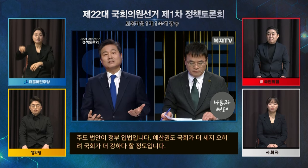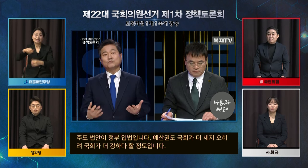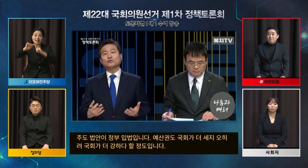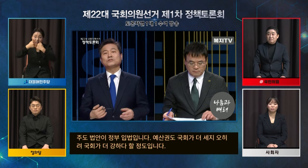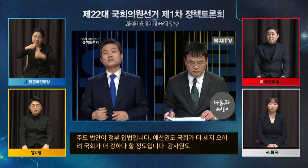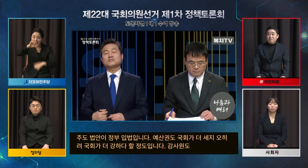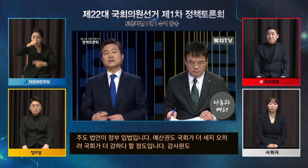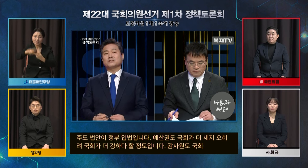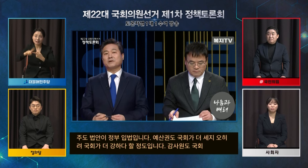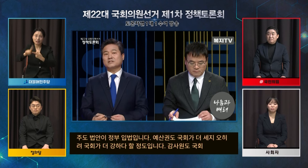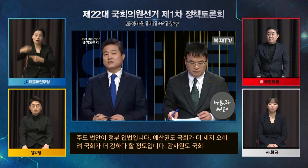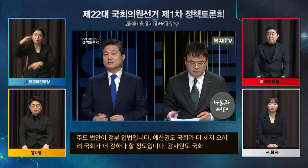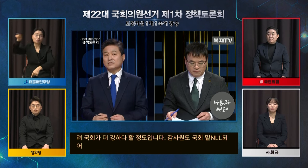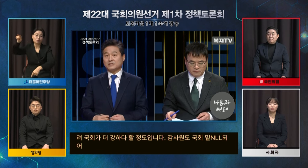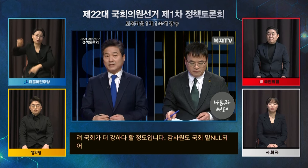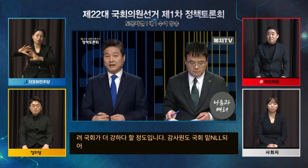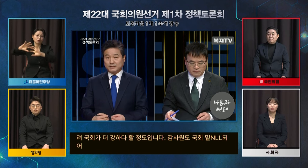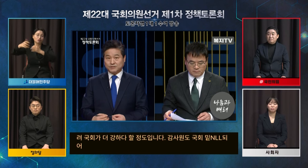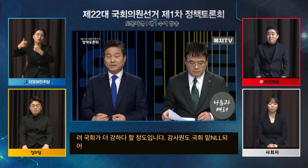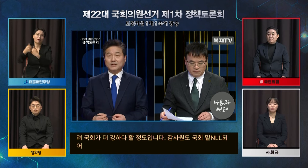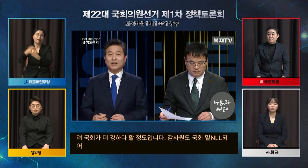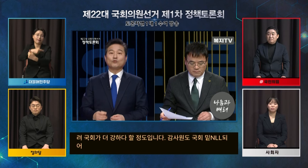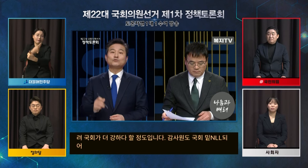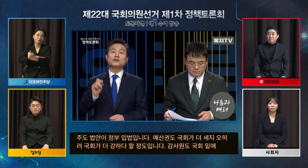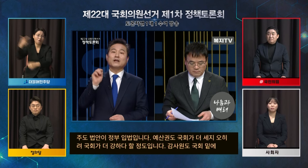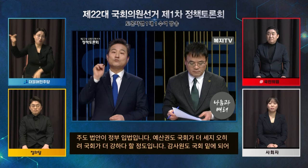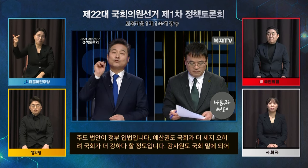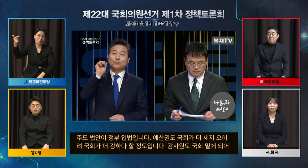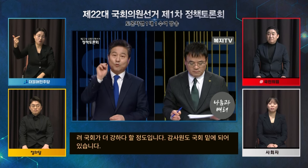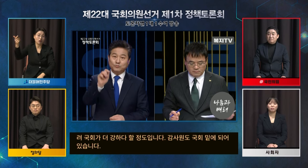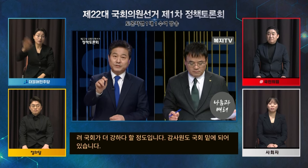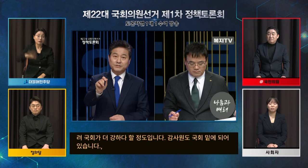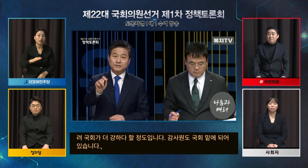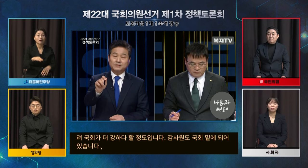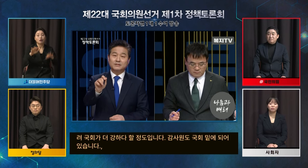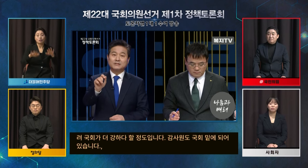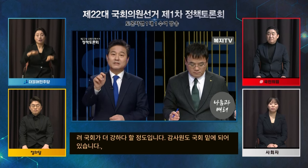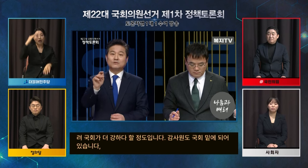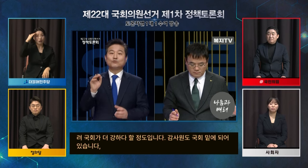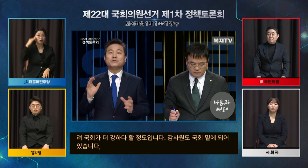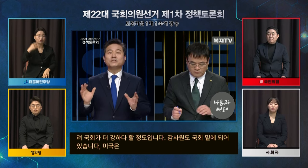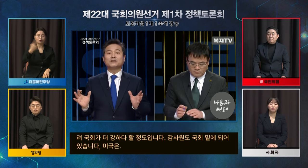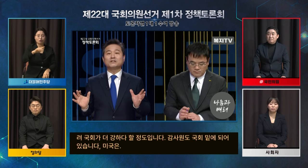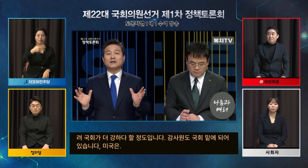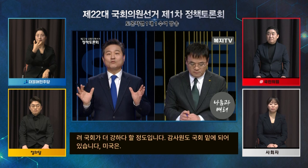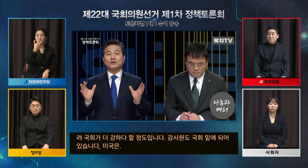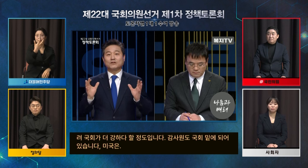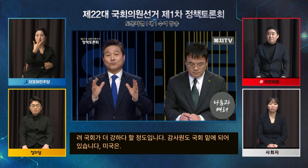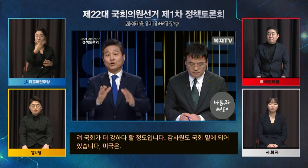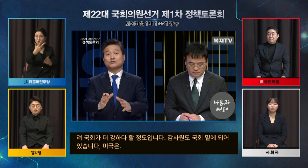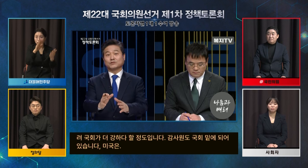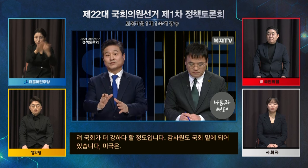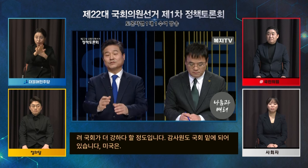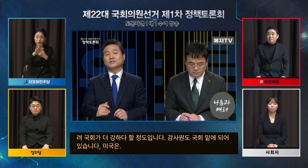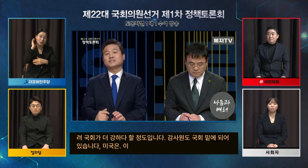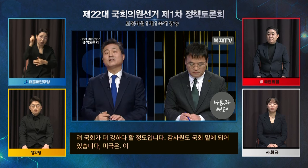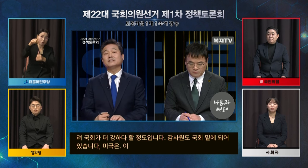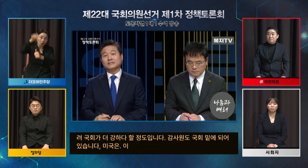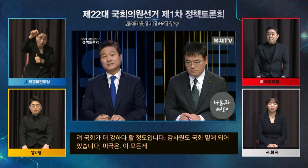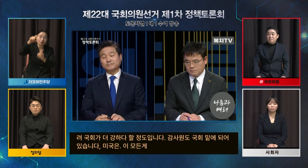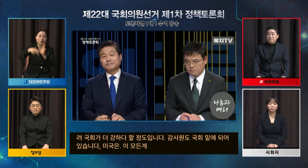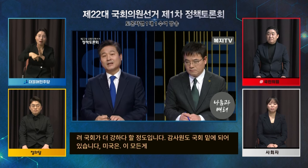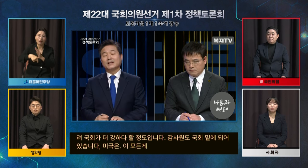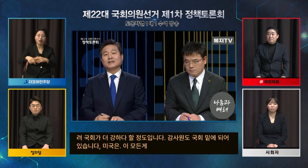우리나라는 이 모든 것을 사실 8, 7년 체제 하에서 대통령을 내 손으로 뽑으면서 국민들이 거기다가 권력을 몰아줬거든요.